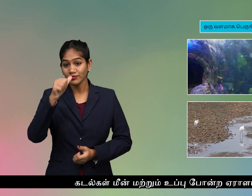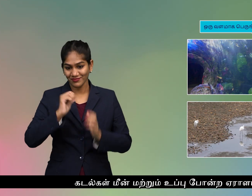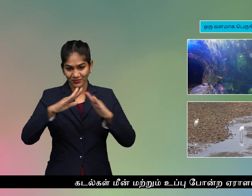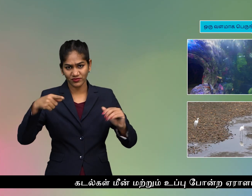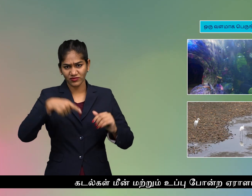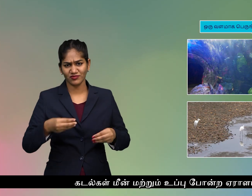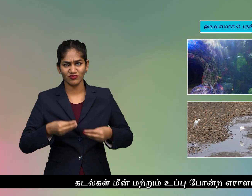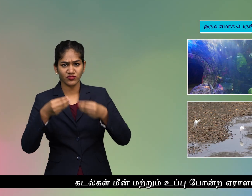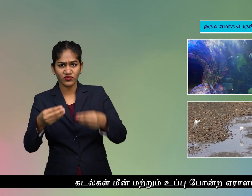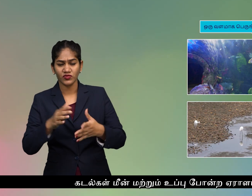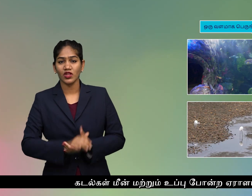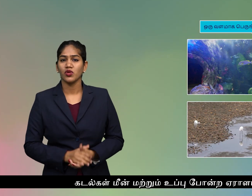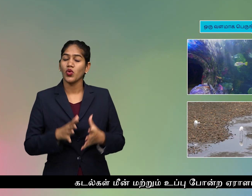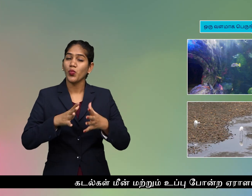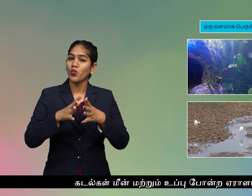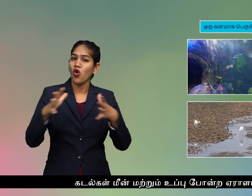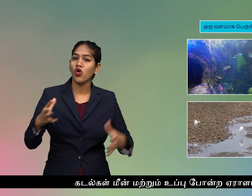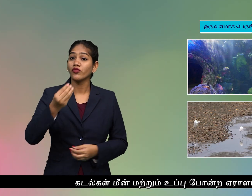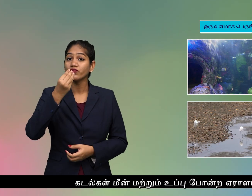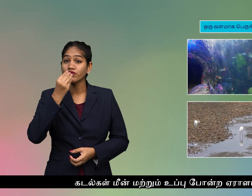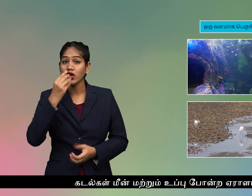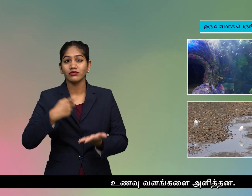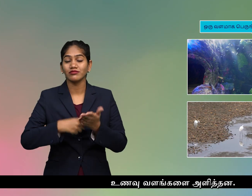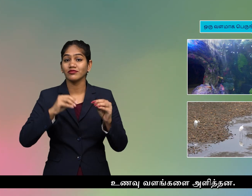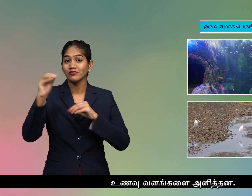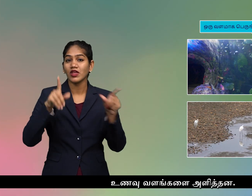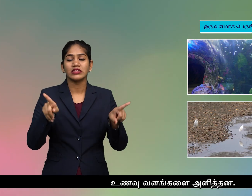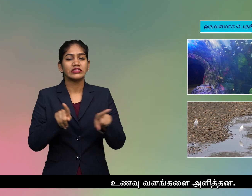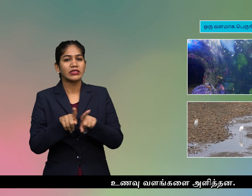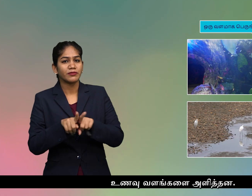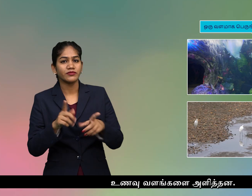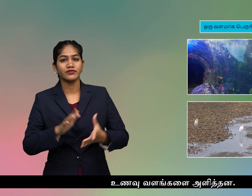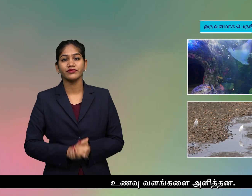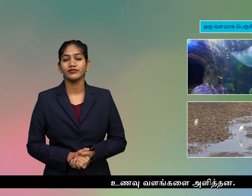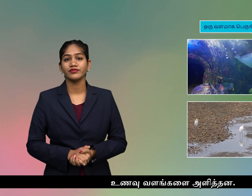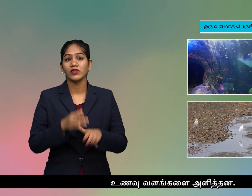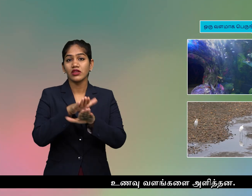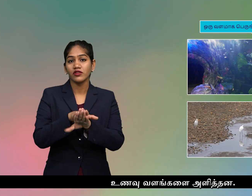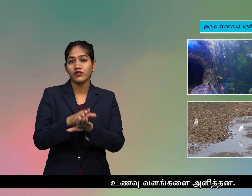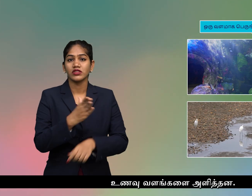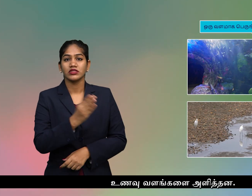கடல்கள் மீன் மற்றும் உப்பு போன்ற ஏராளமான உணவு வளங்களை அளித்தன.